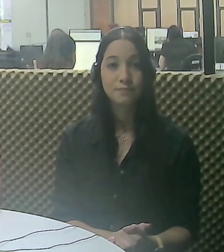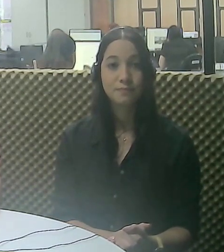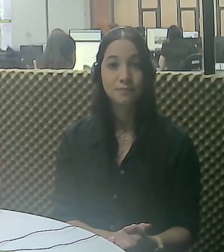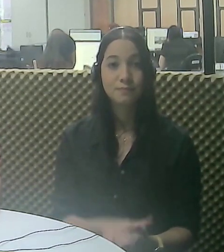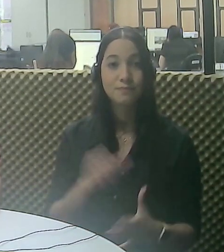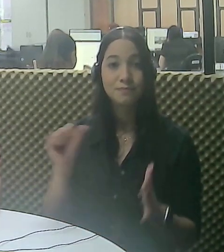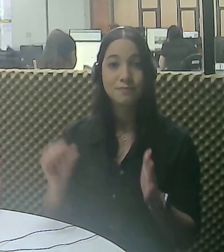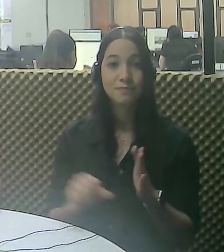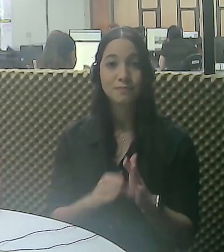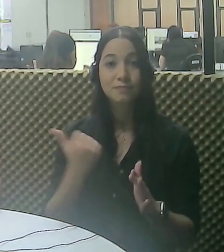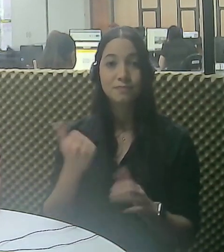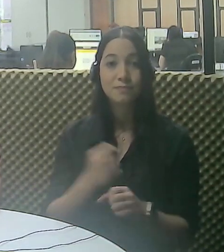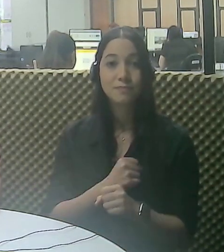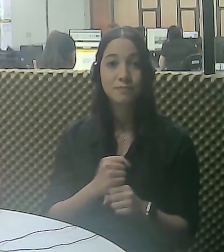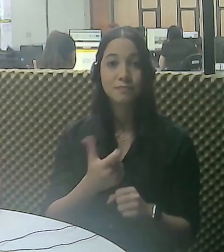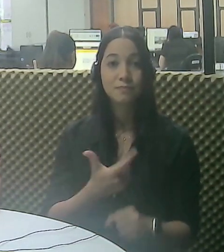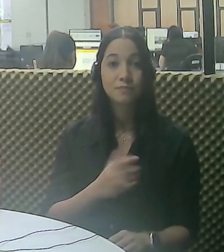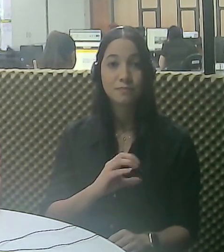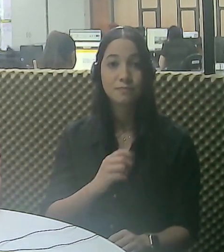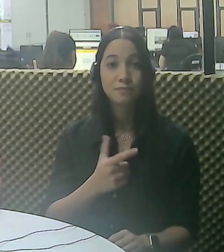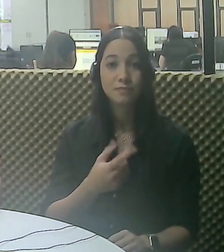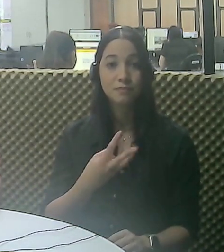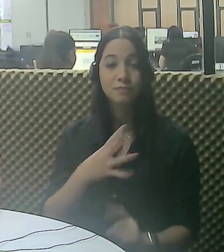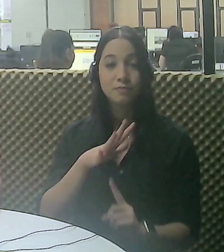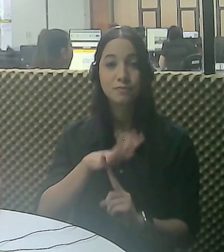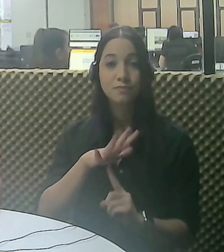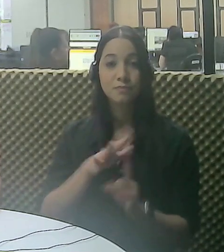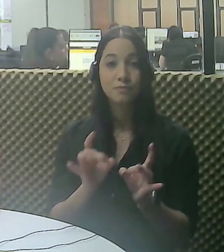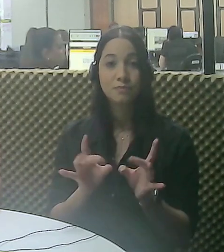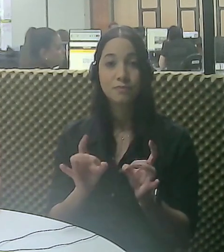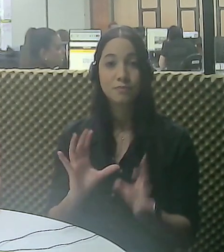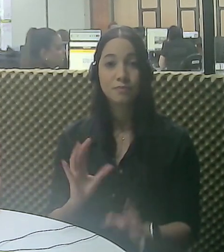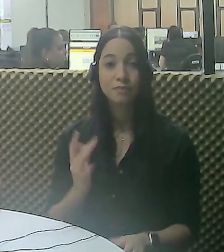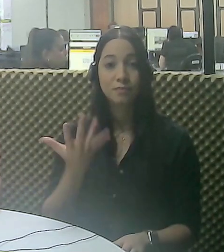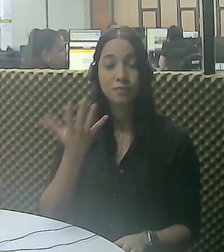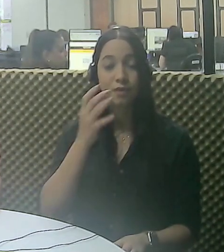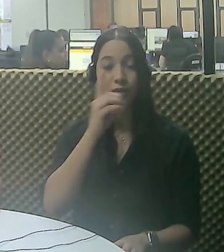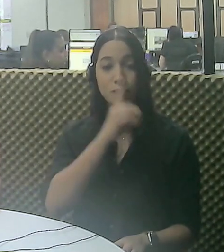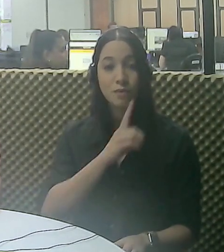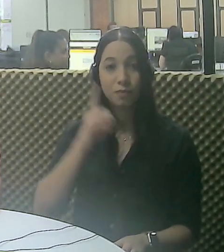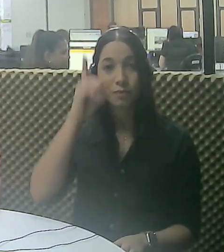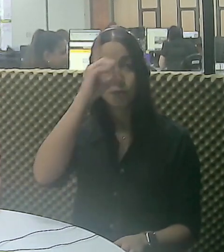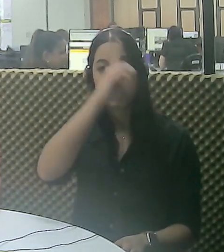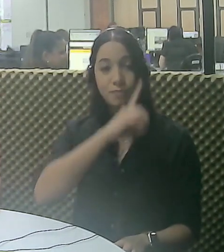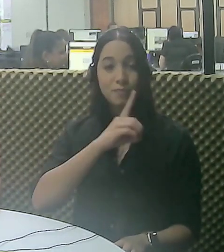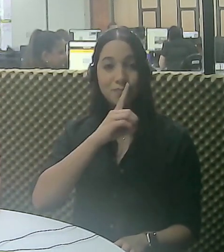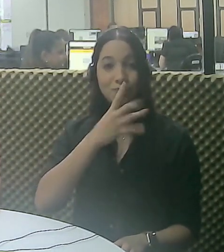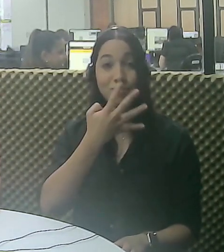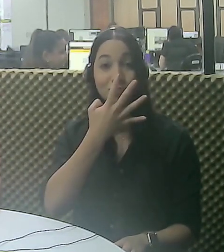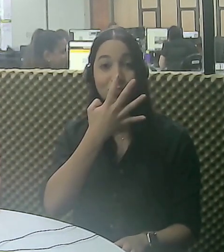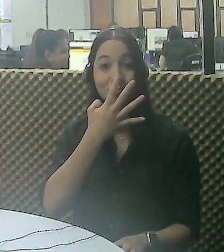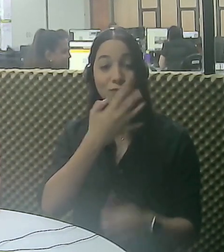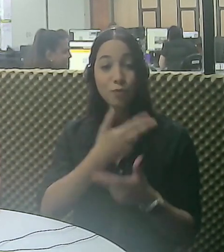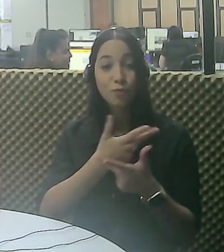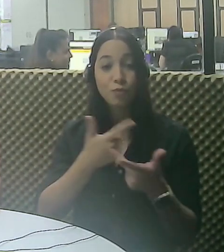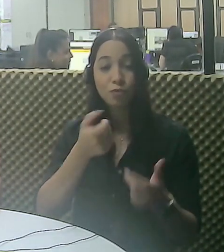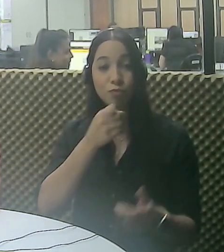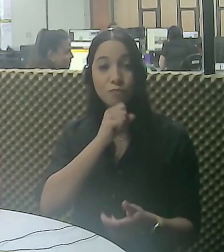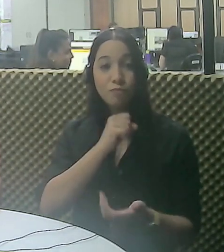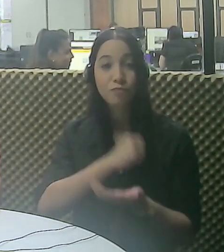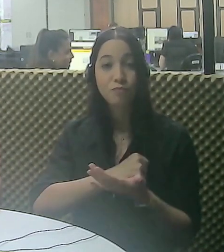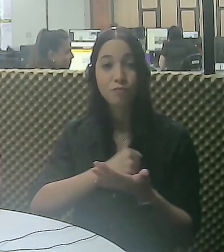Primeira edição de 2023 do Mercado de Pulgas acontece neste domingo. Admiradores de antiguidades e